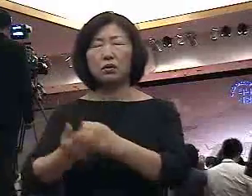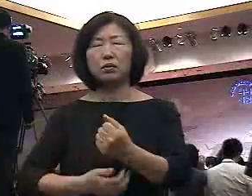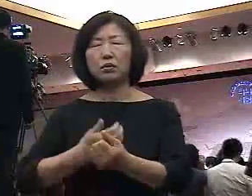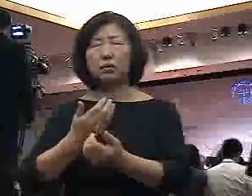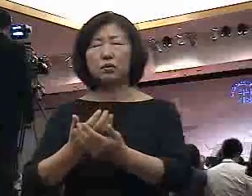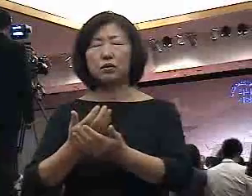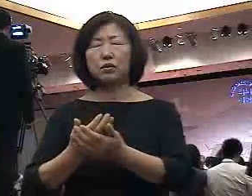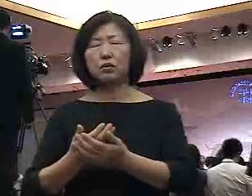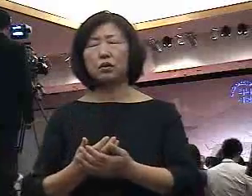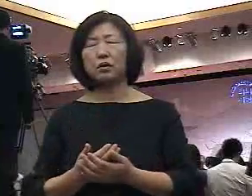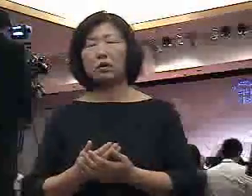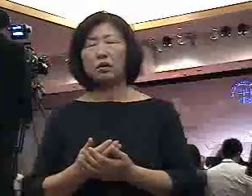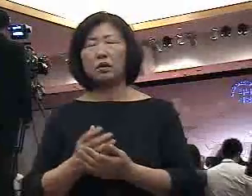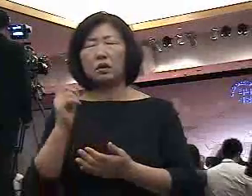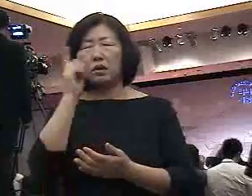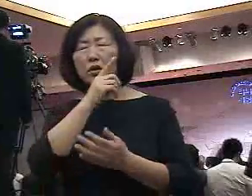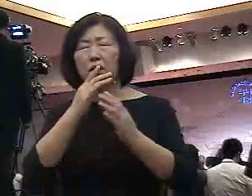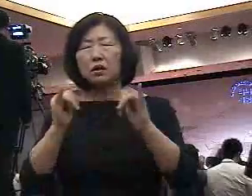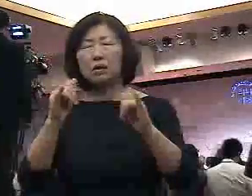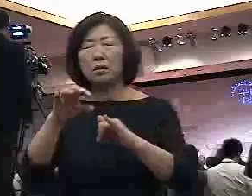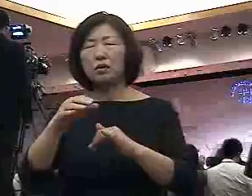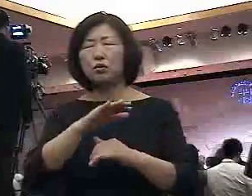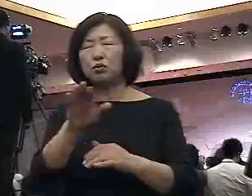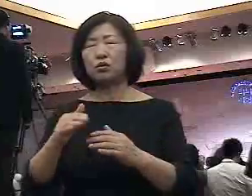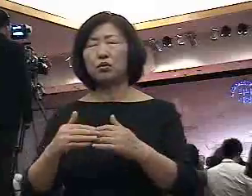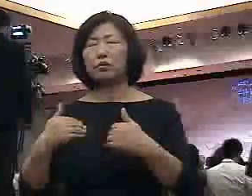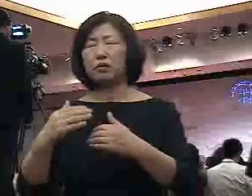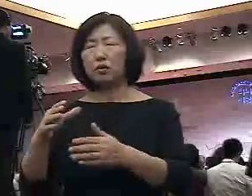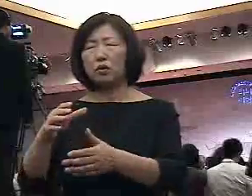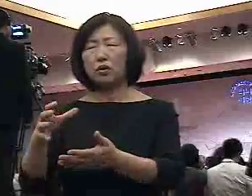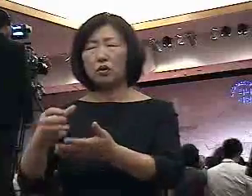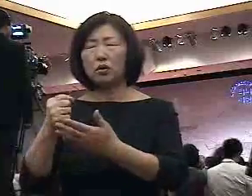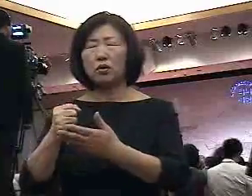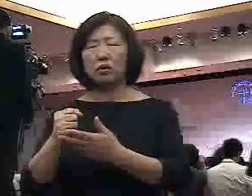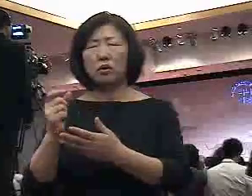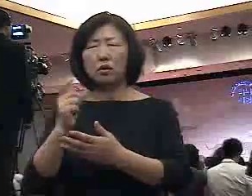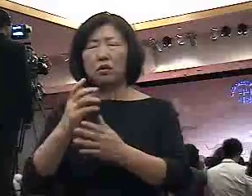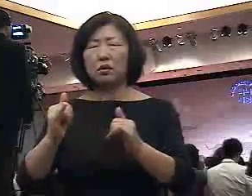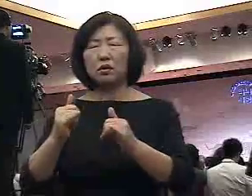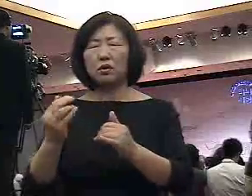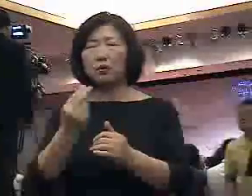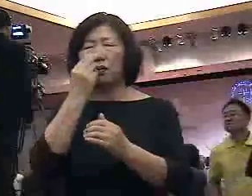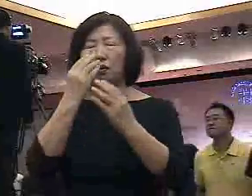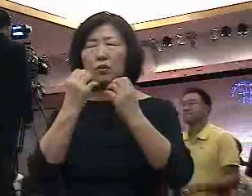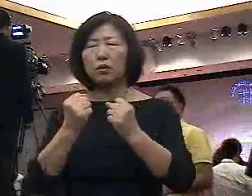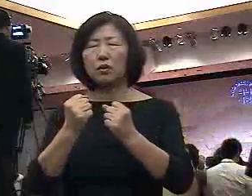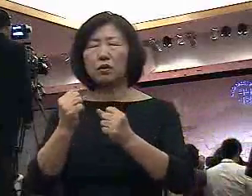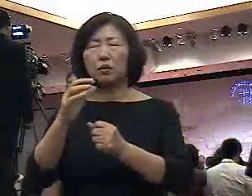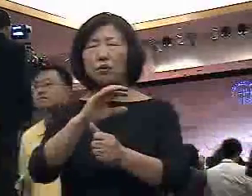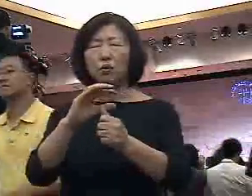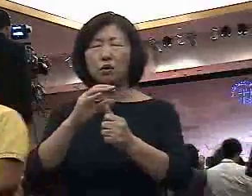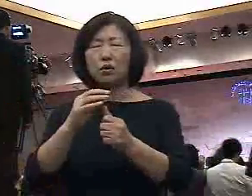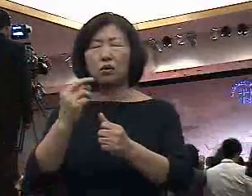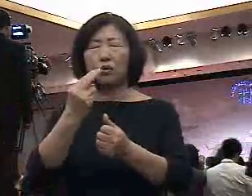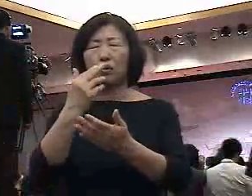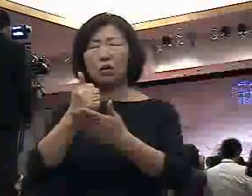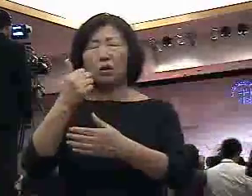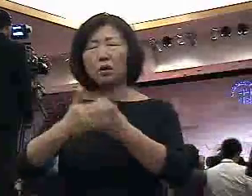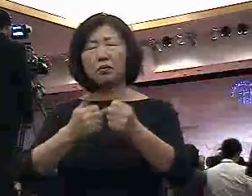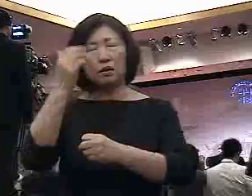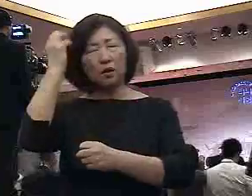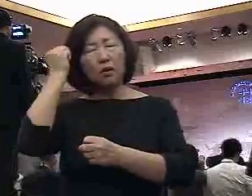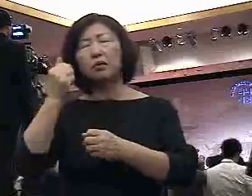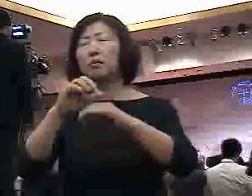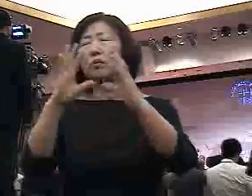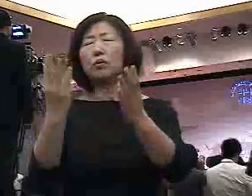하옵소서. 악인에게서 우리를 건지시고 강포한 자에게서 우리를 보존하시는 여호와 하나님을 기억하는